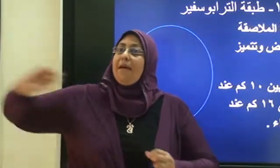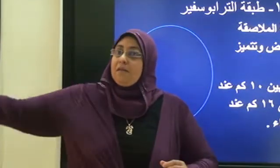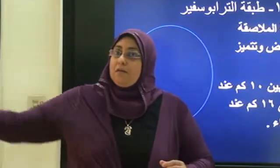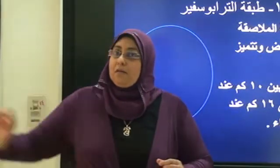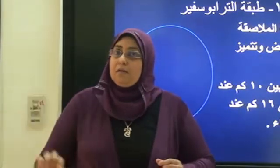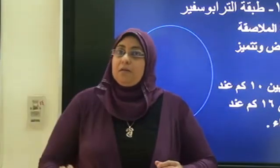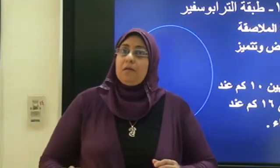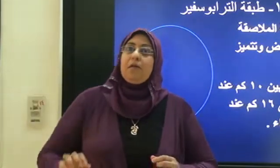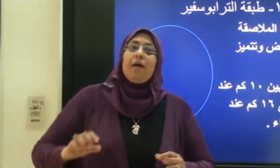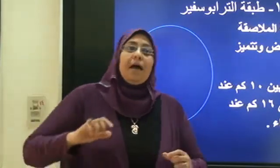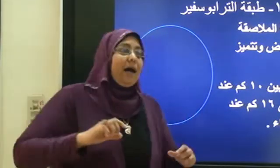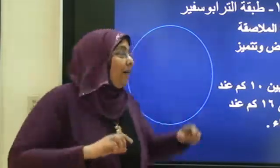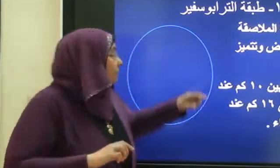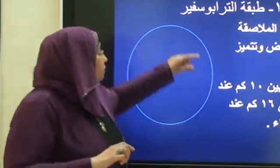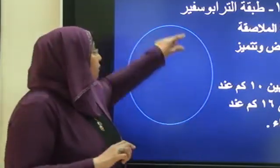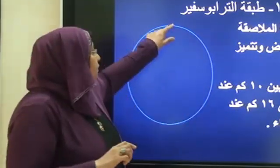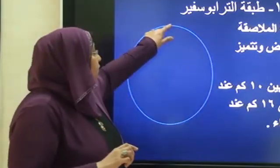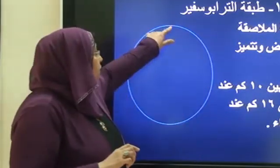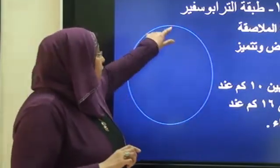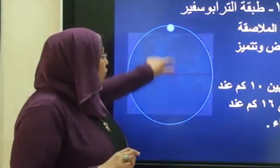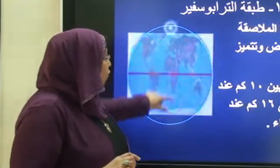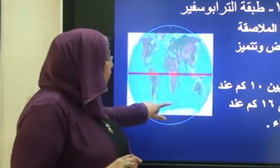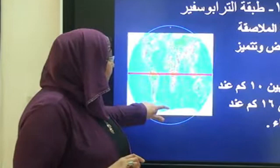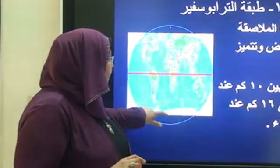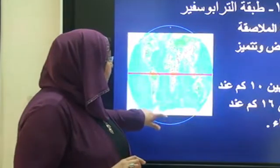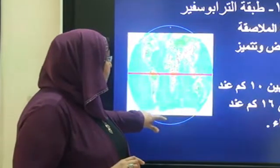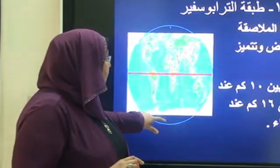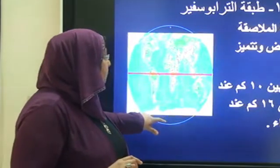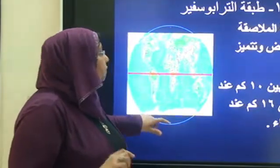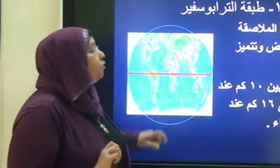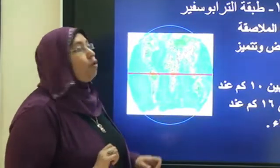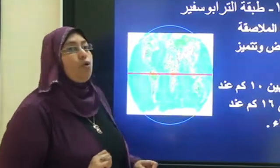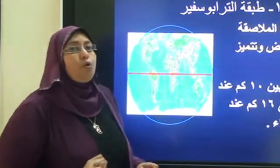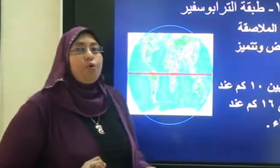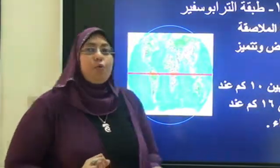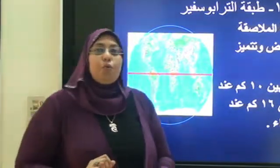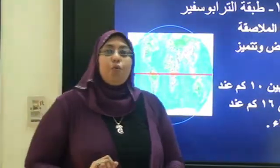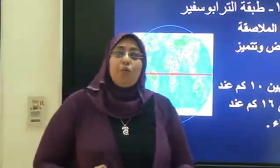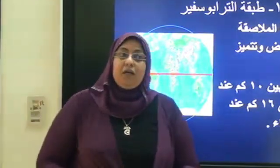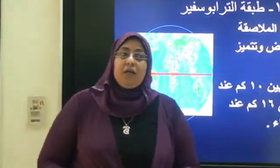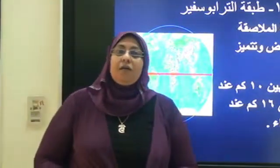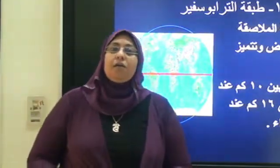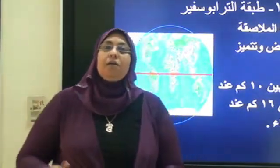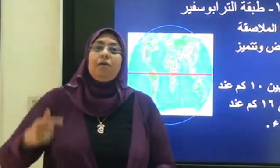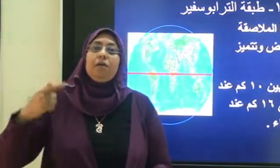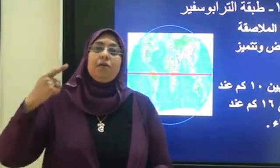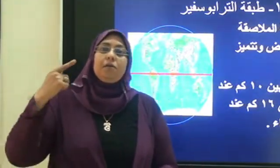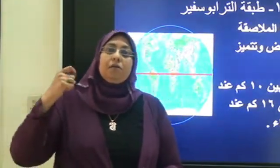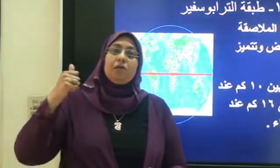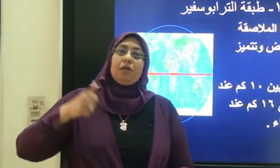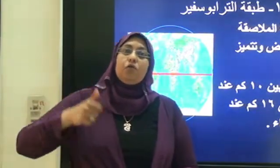10 كيلو متر عند القطبين، و